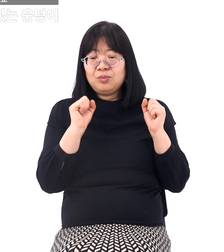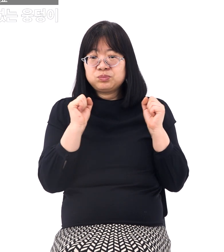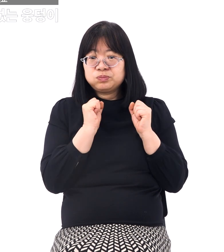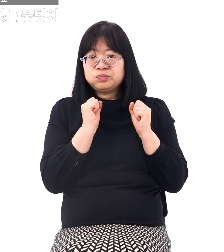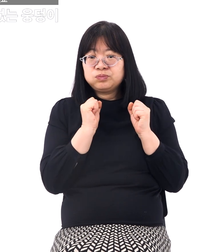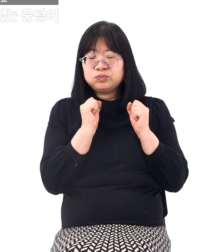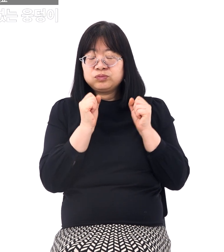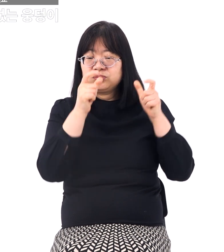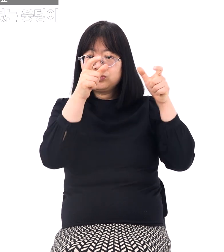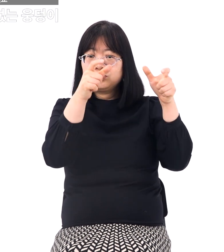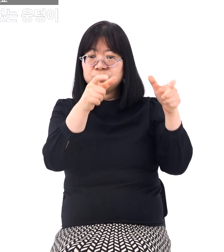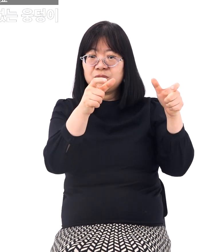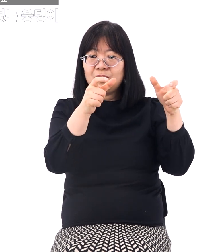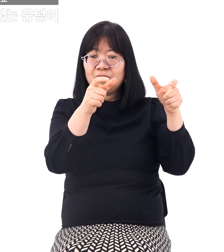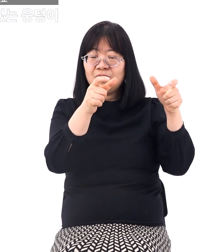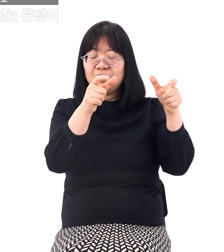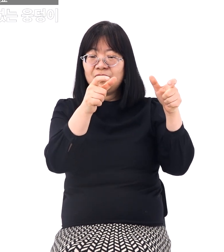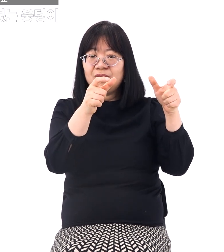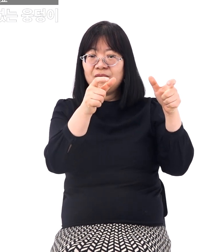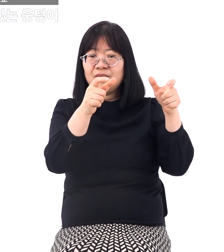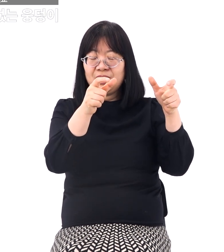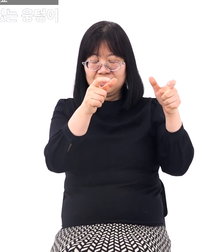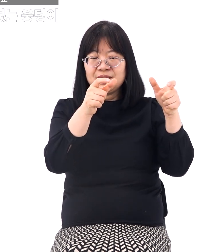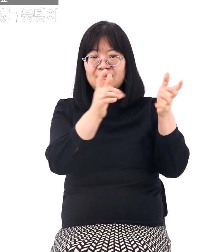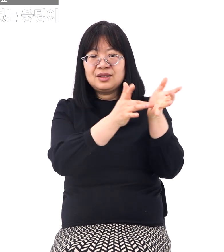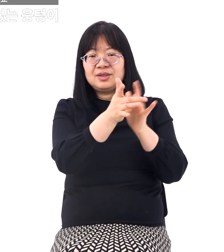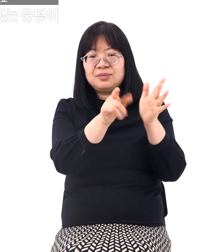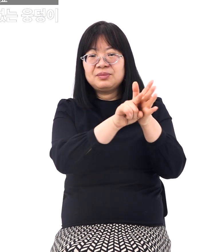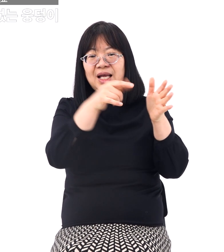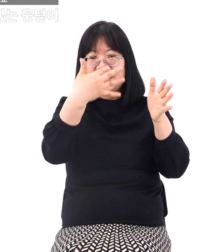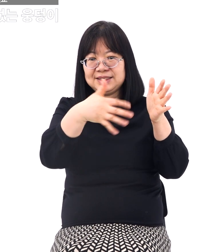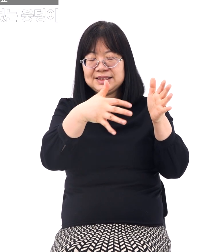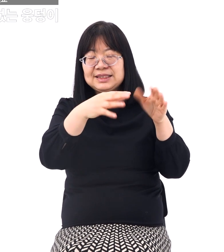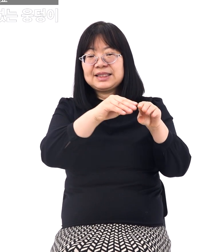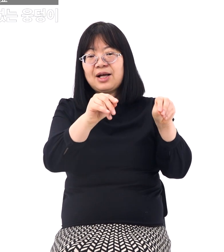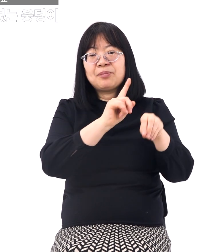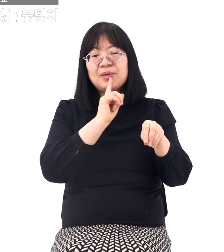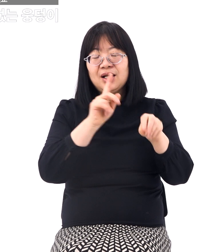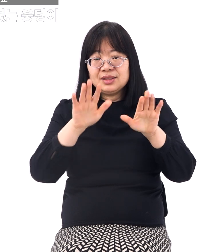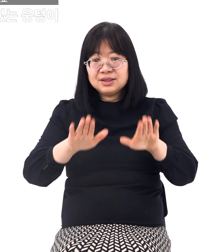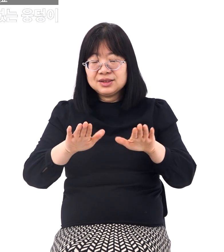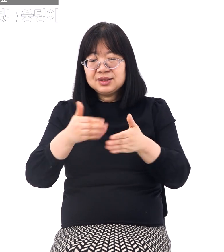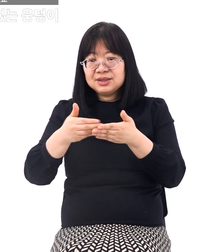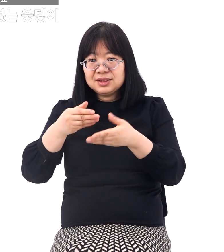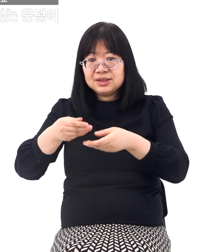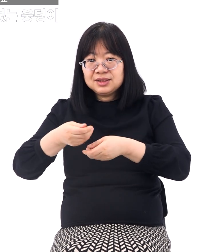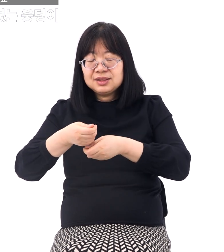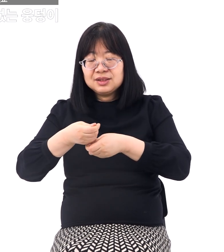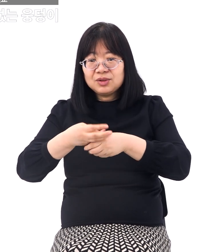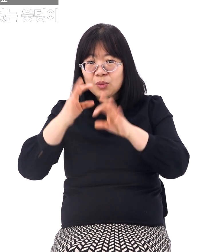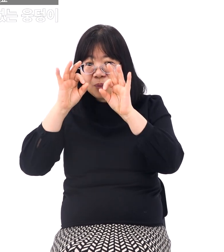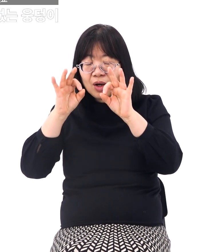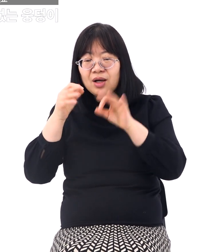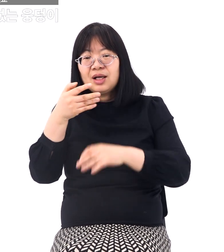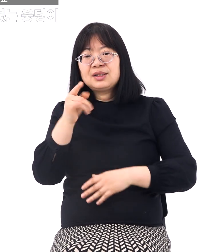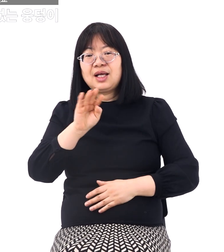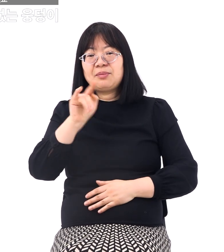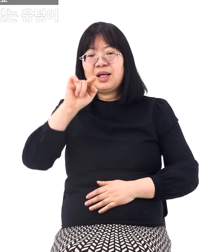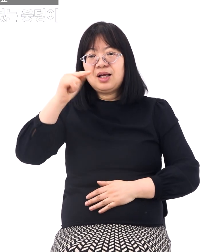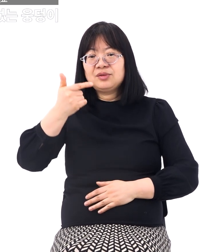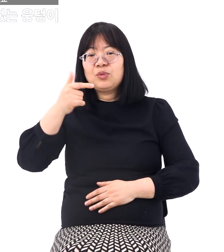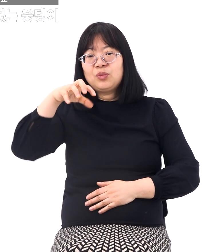북쪽 지경의 이방 땅을 얘기합니다. 지금 현재 지도를 놓고 보면 레바논 땅에